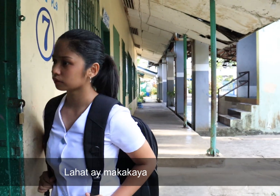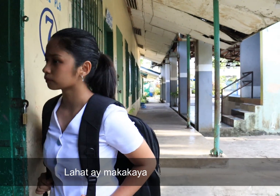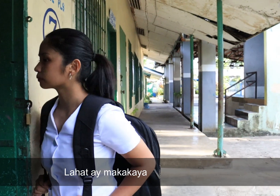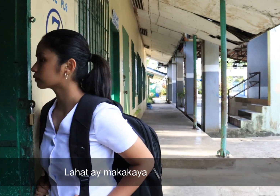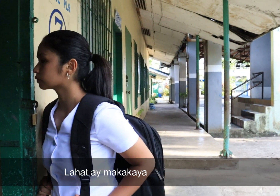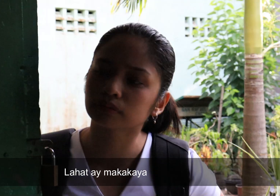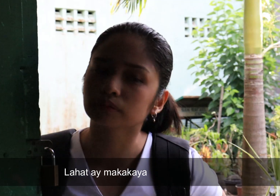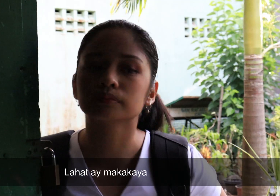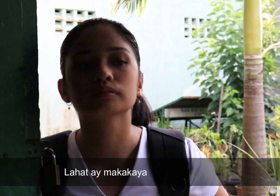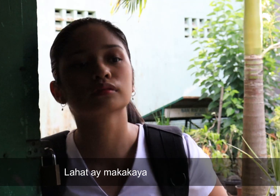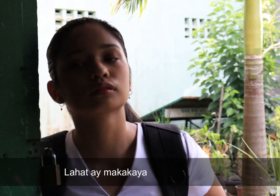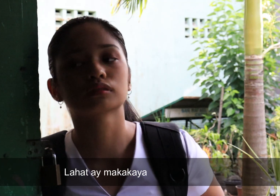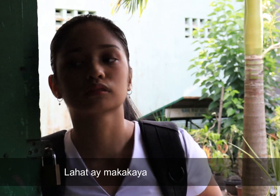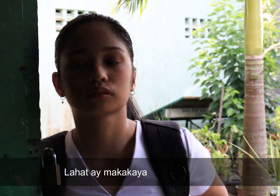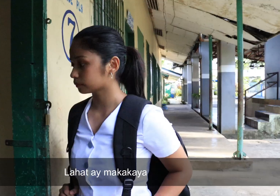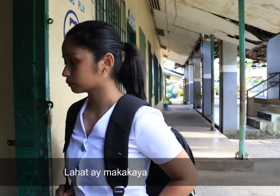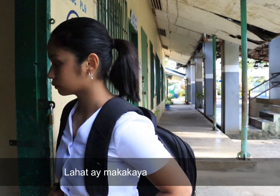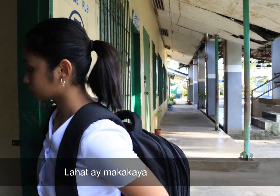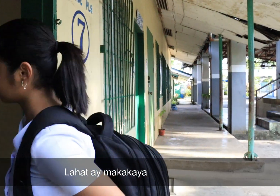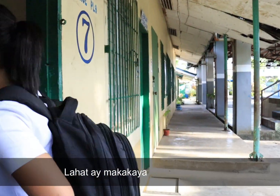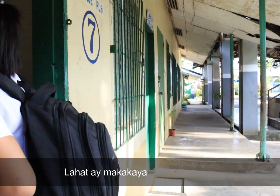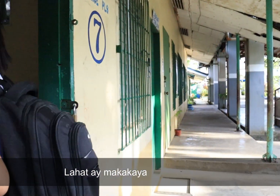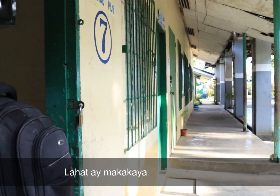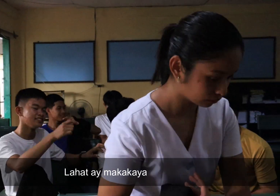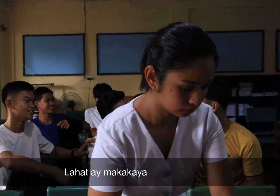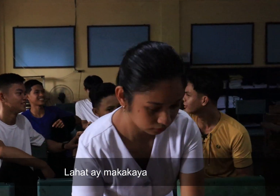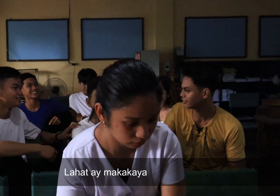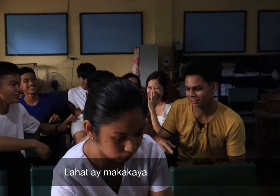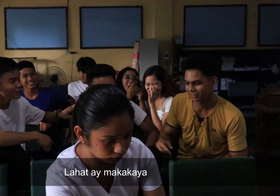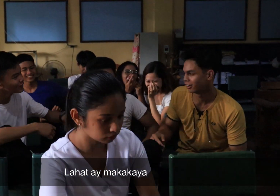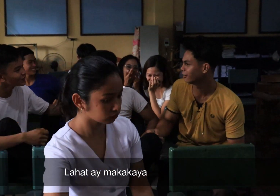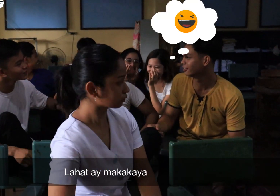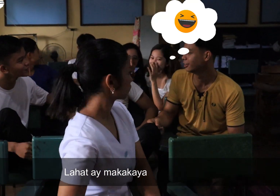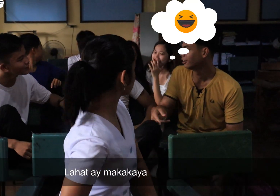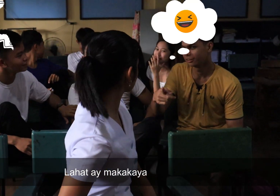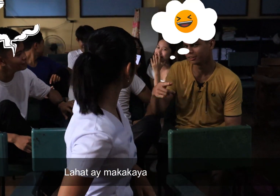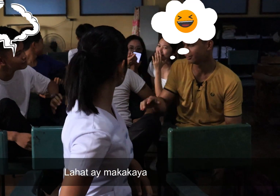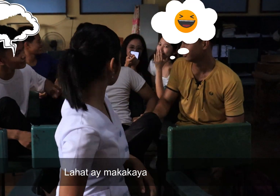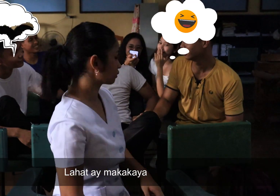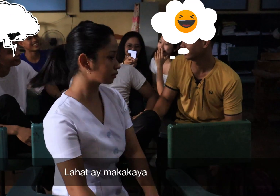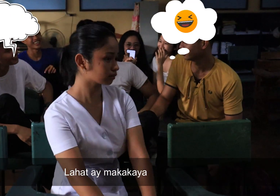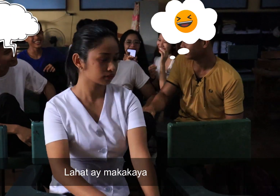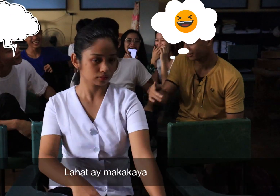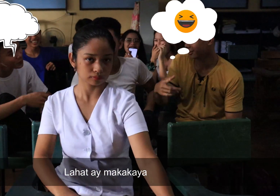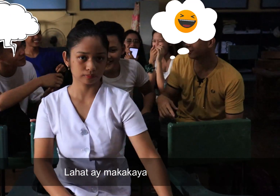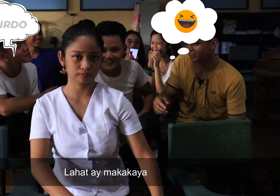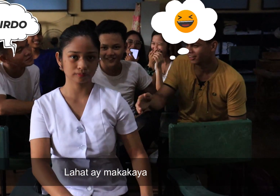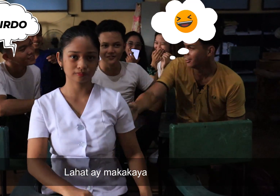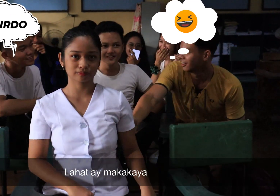Lahat ay makakaya, lahat ay makakaya,